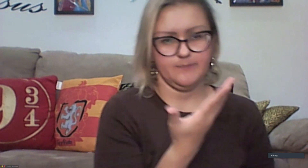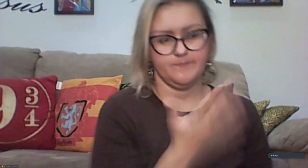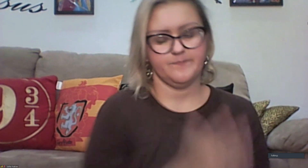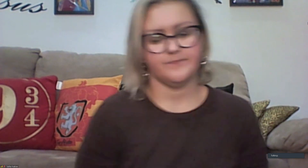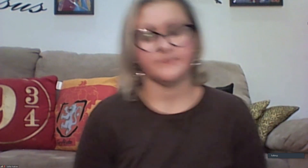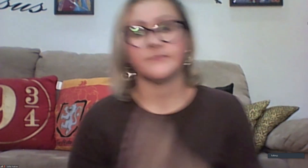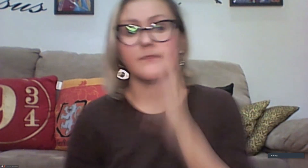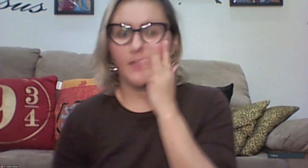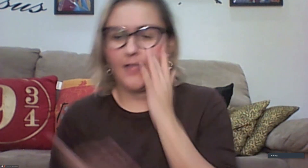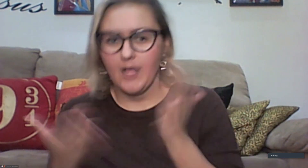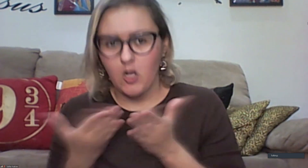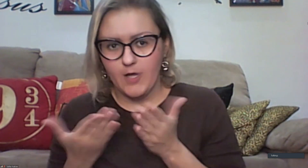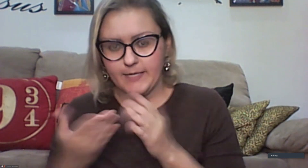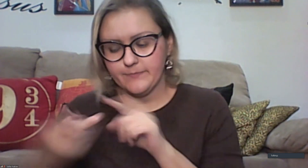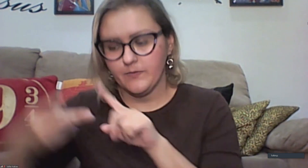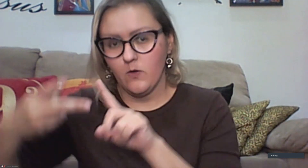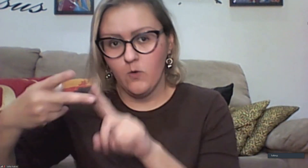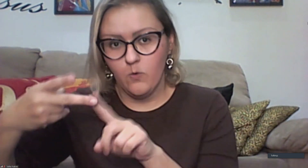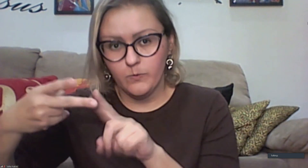E agora, o segundo filme